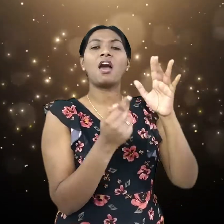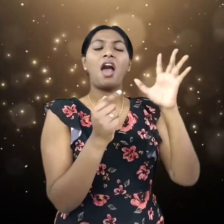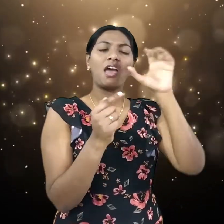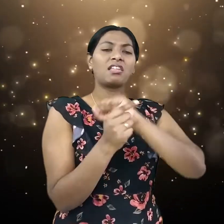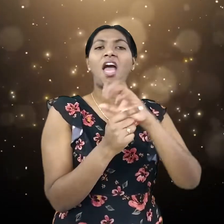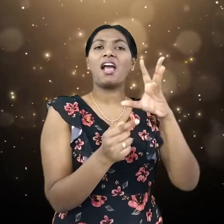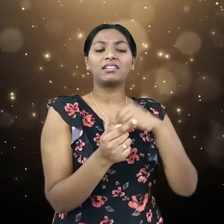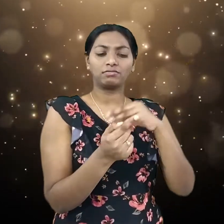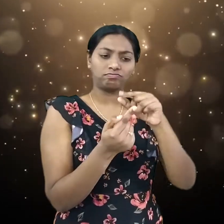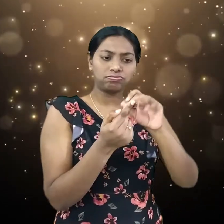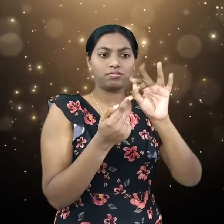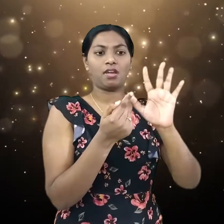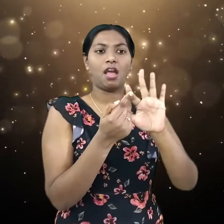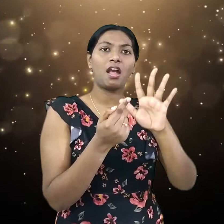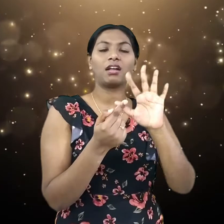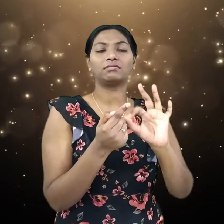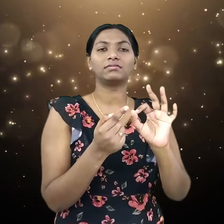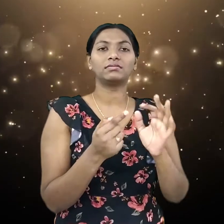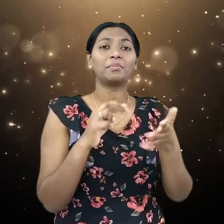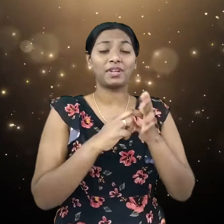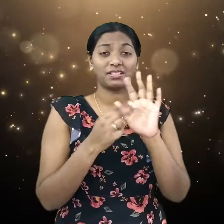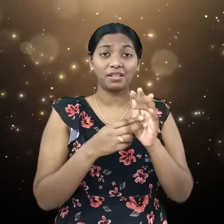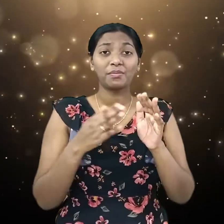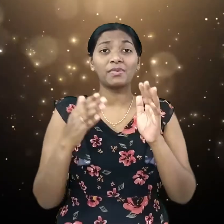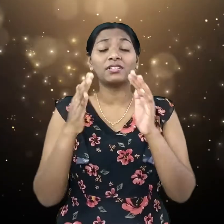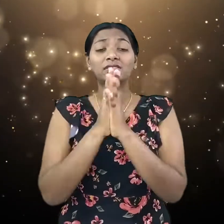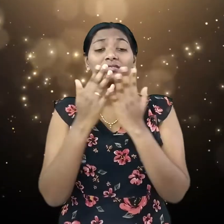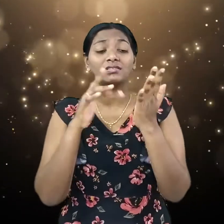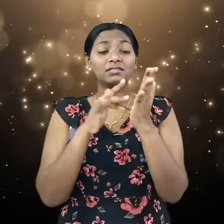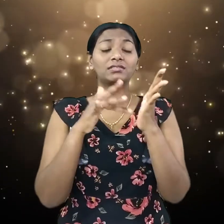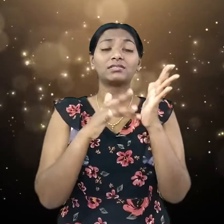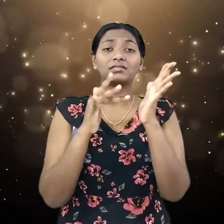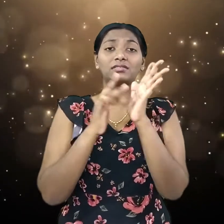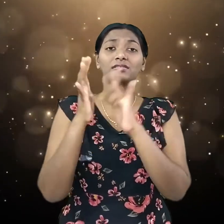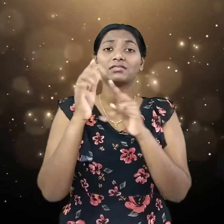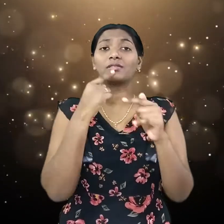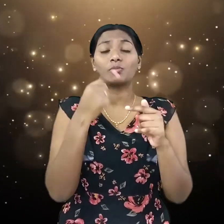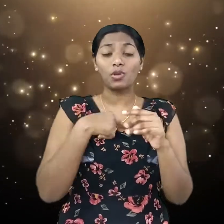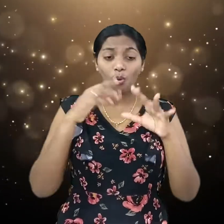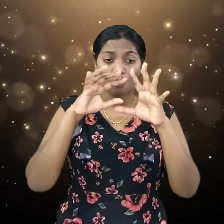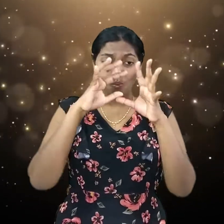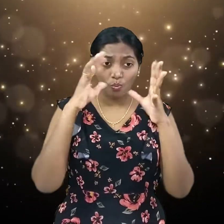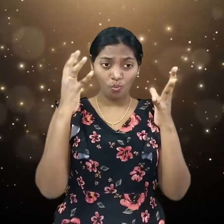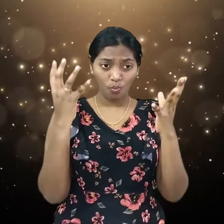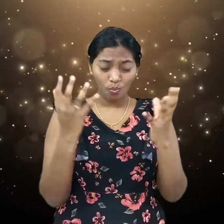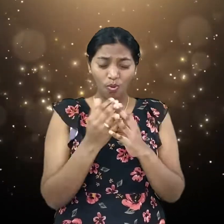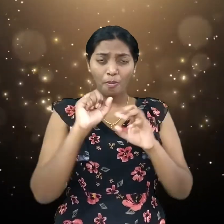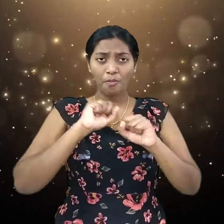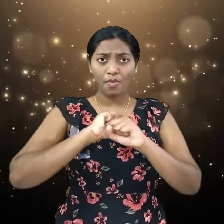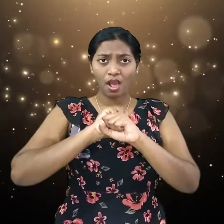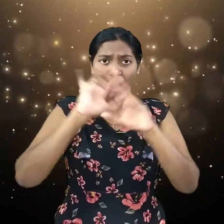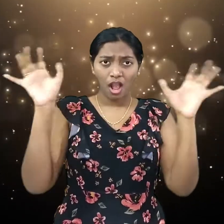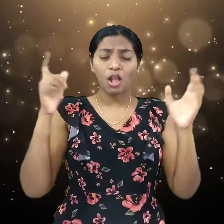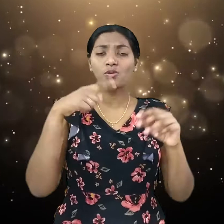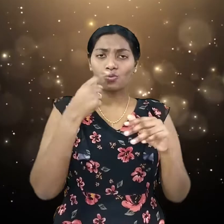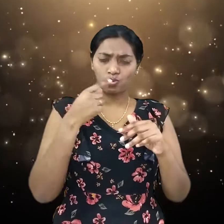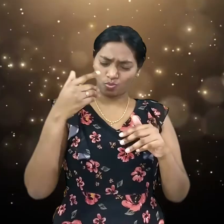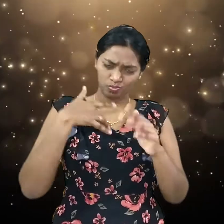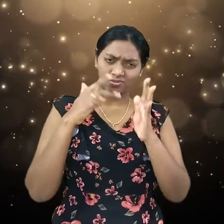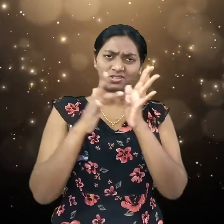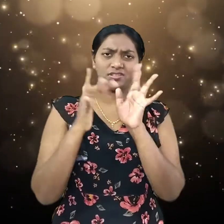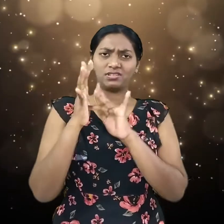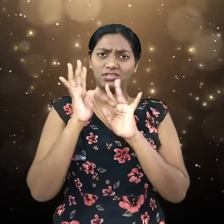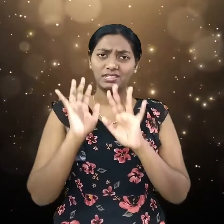अध्याय 8:12 में यीशु ने कहा, जगत की ज्योति मैं हूँ, जो मेरे पीछे हो लेगा वह अंधकार में न